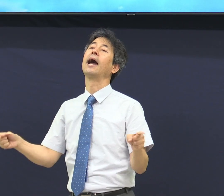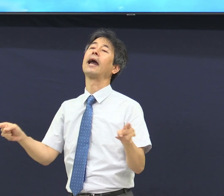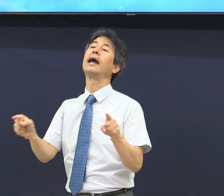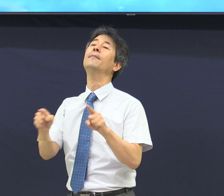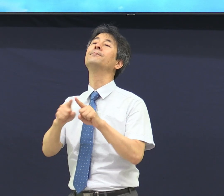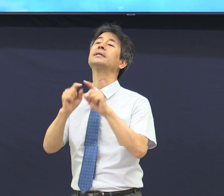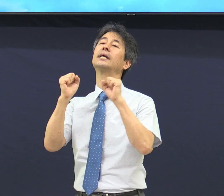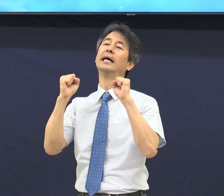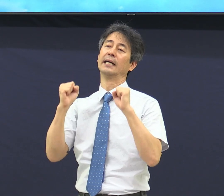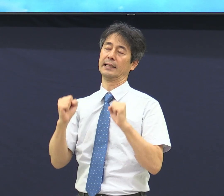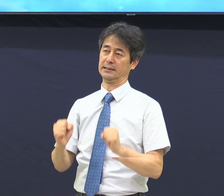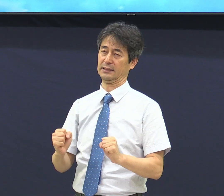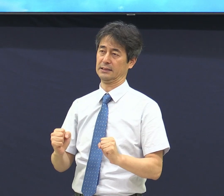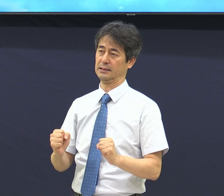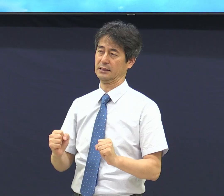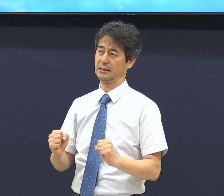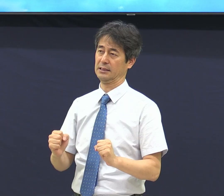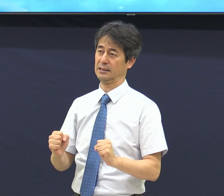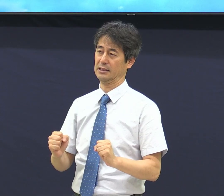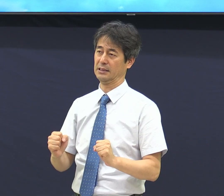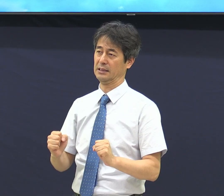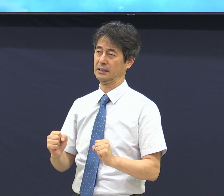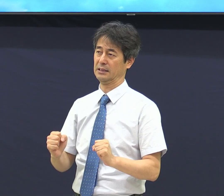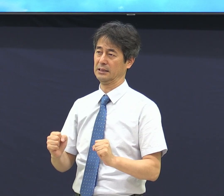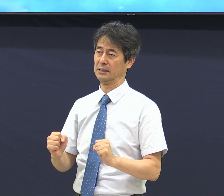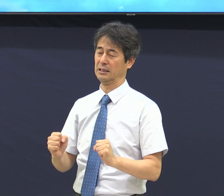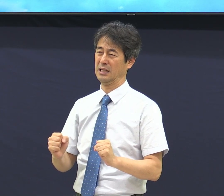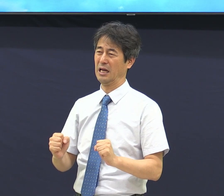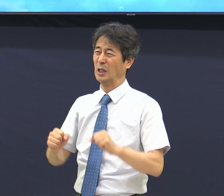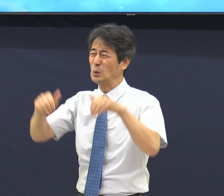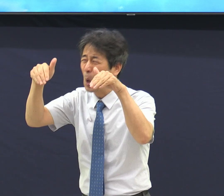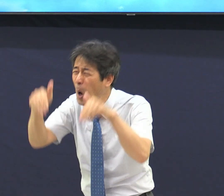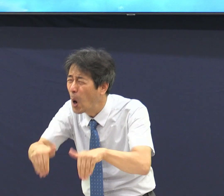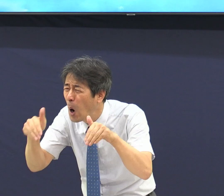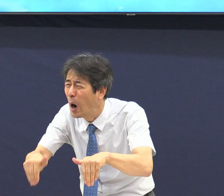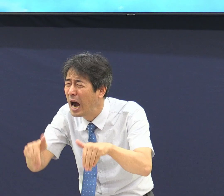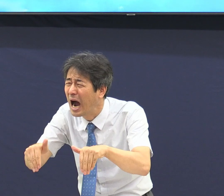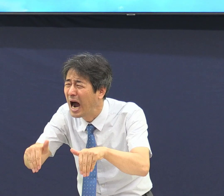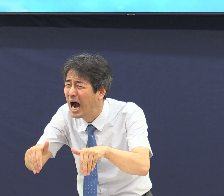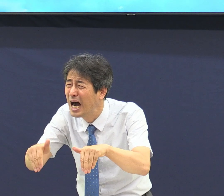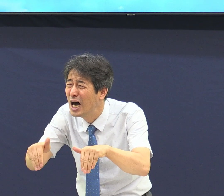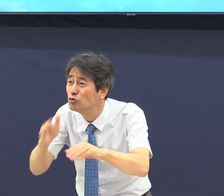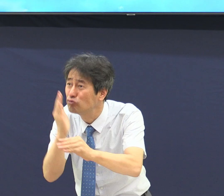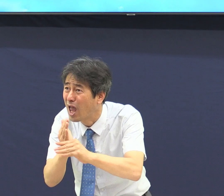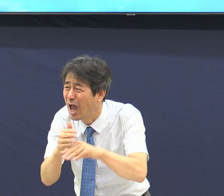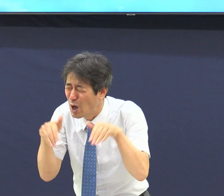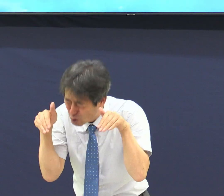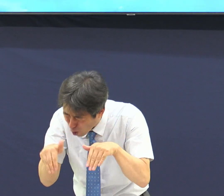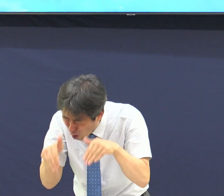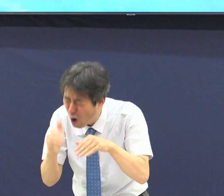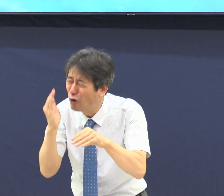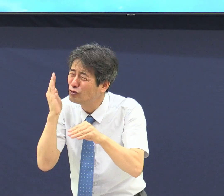단어인데 이 요셉의 고백을 통해서 하나님의 섭리 하나님이 함께 계셨다라는 것이죠. 종이 되었다라는